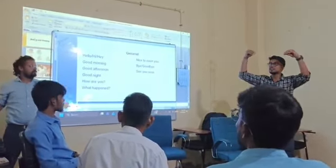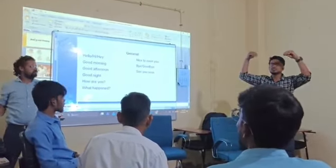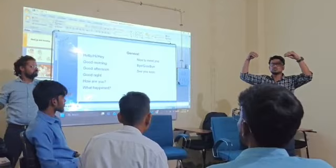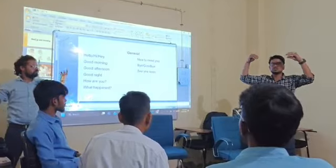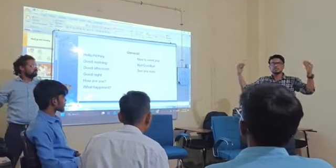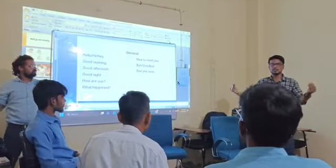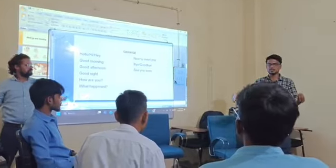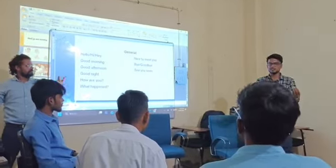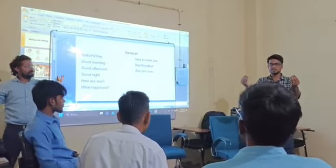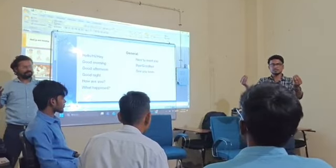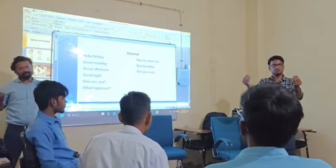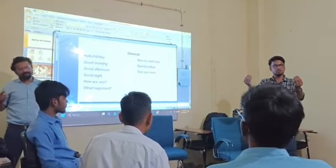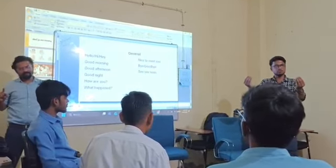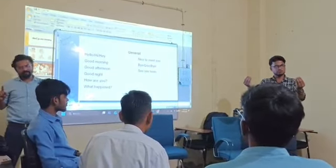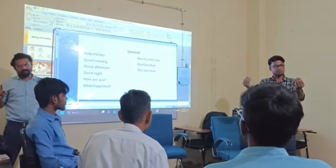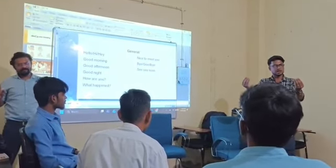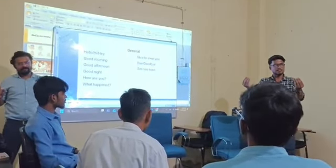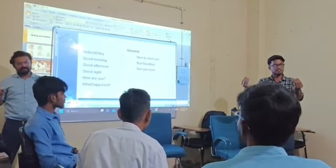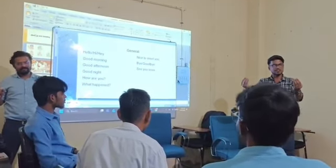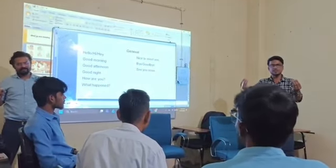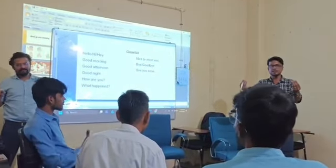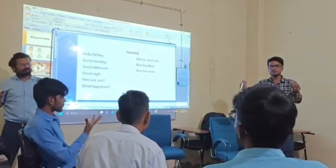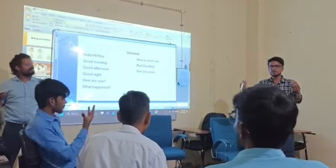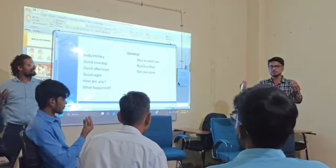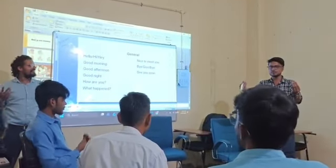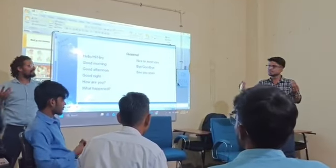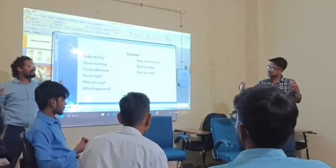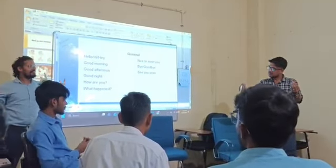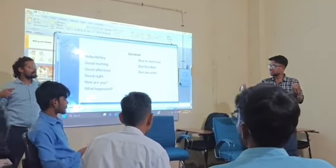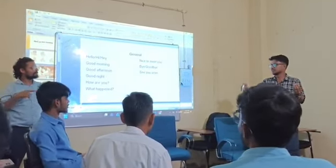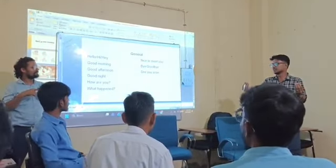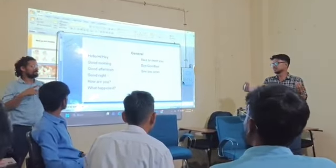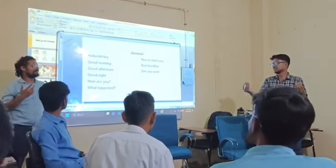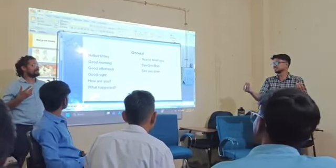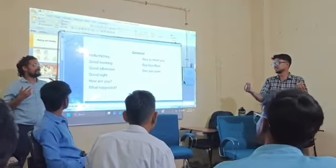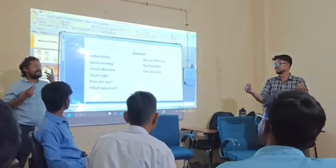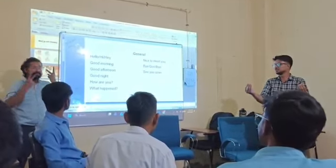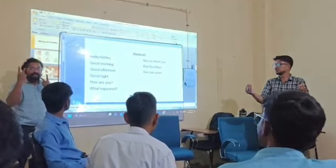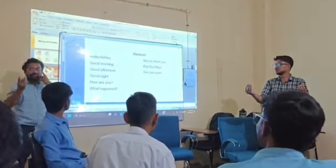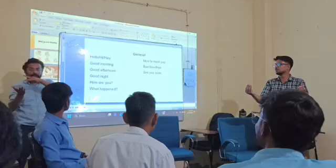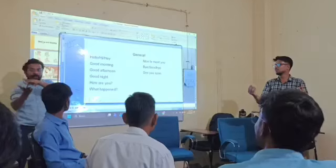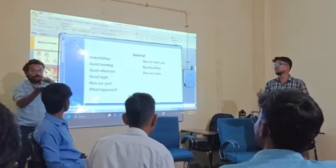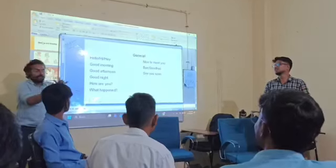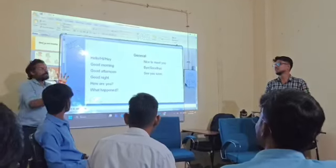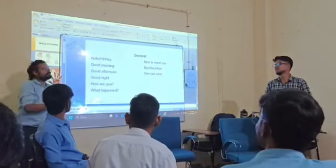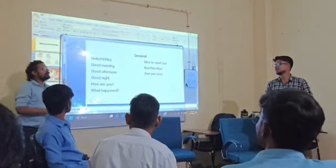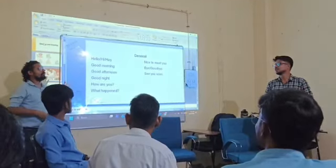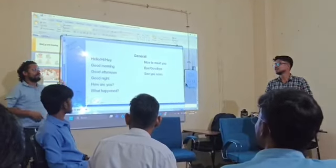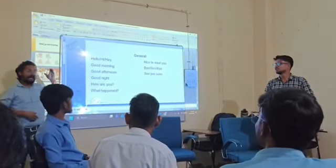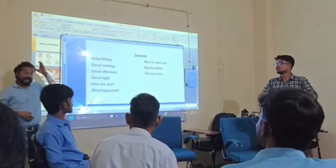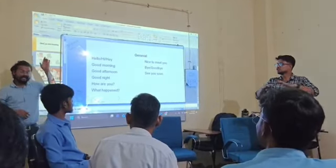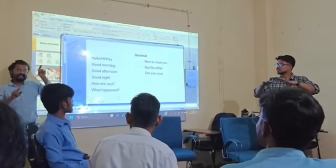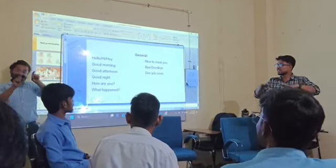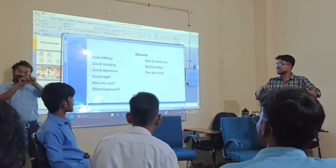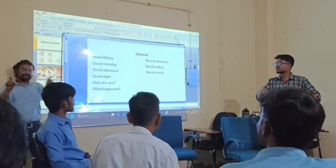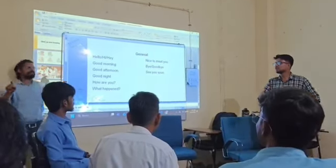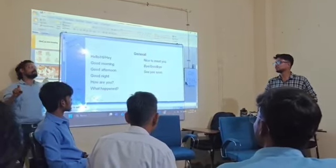ऐसे होता है, अगर ऐसे हम करें तो बारिश लगेगा, नहीं लगेगा, बिल्कुल मैच नहीं खाएगा। तो साइन लैंग्वेज जो है